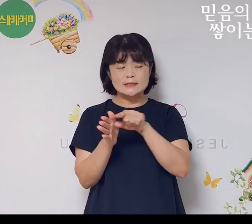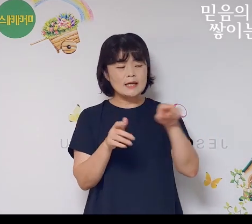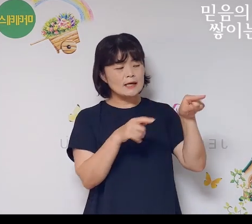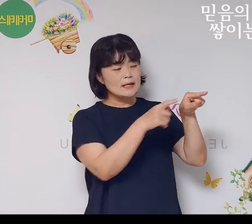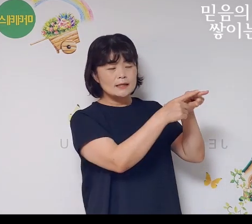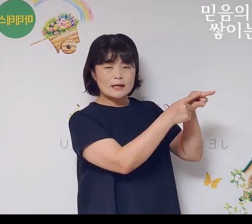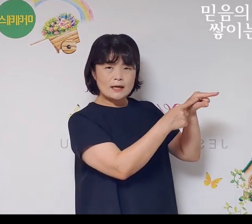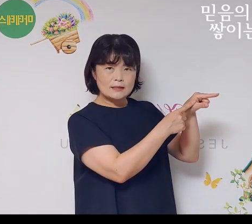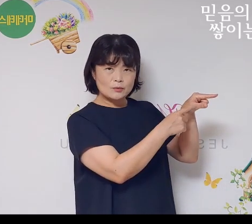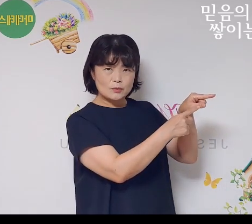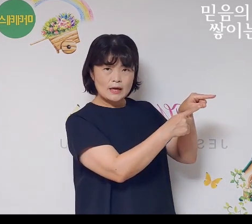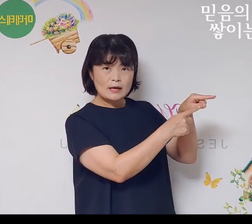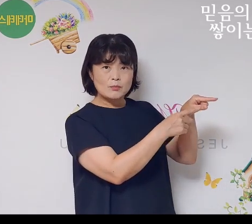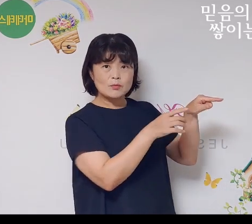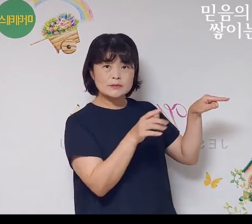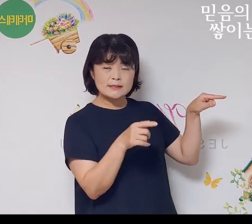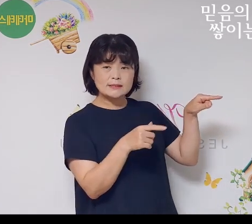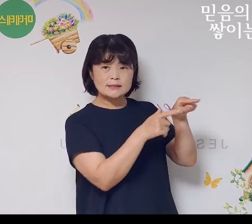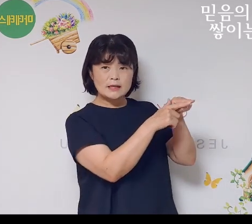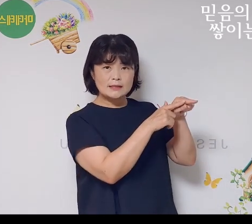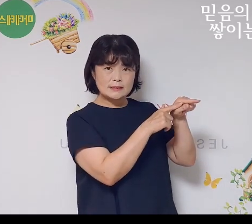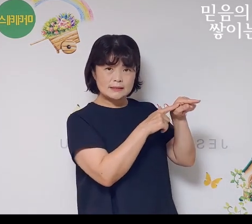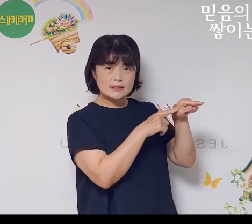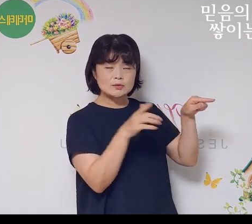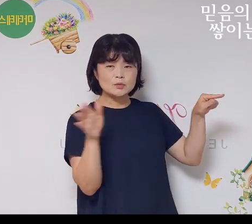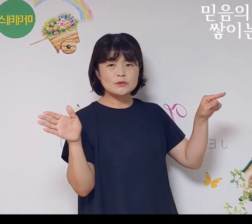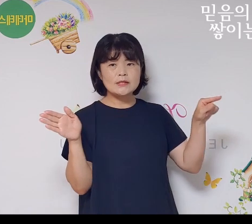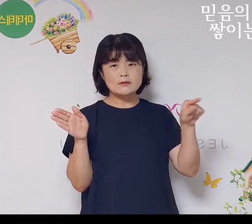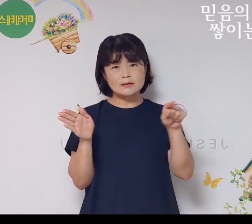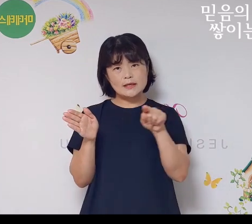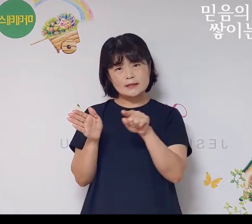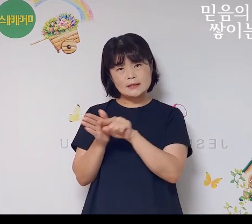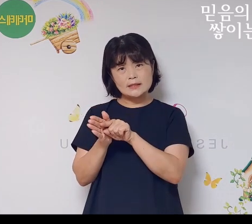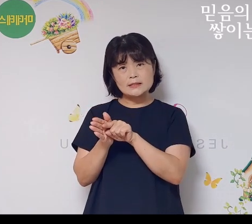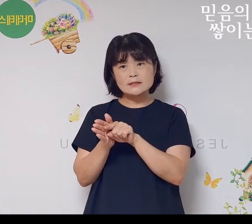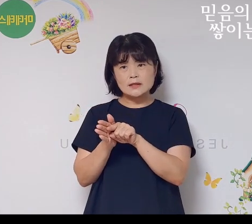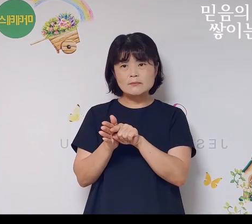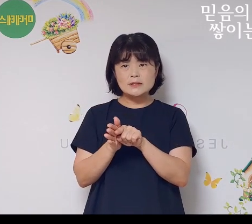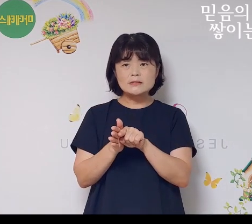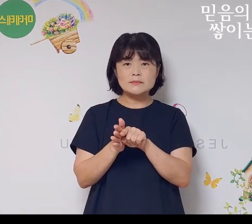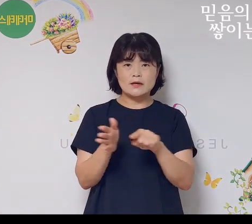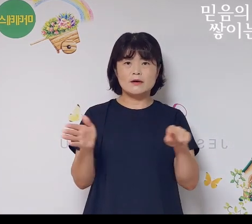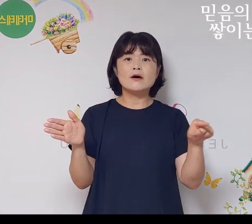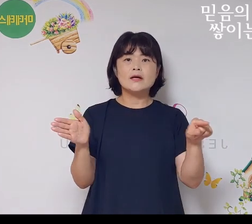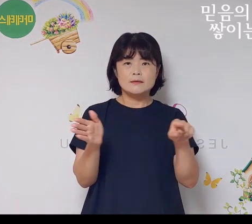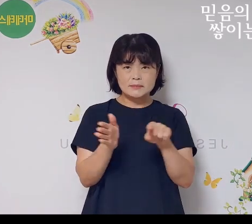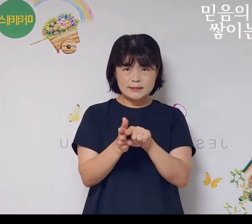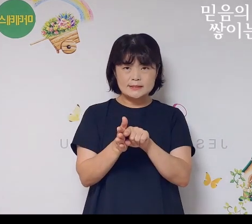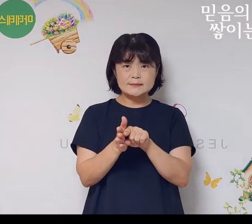대시는데, 약간 이렇게 모은 디귿자 같이 된 손을 여기다 갖다 대시는 게 믿음이에요. 믿음.